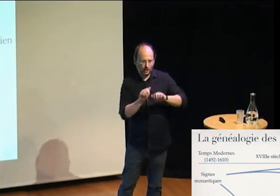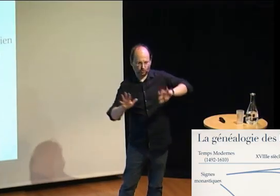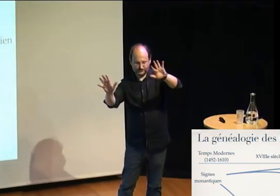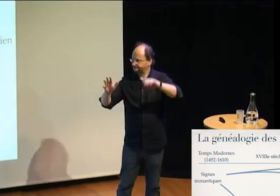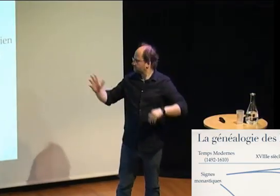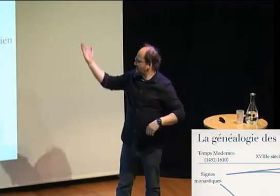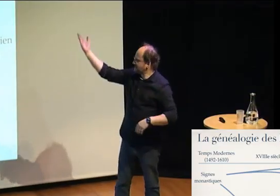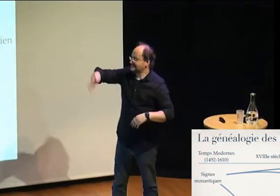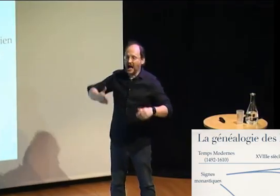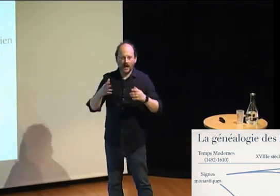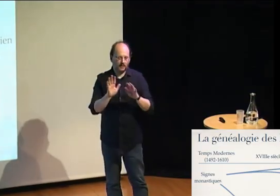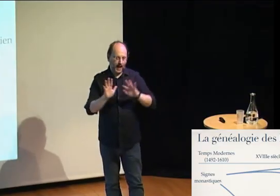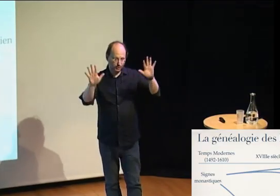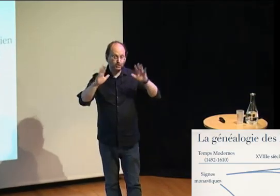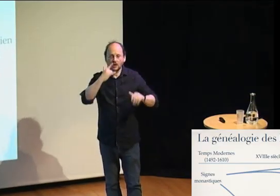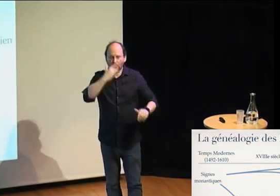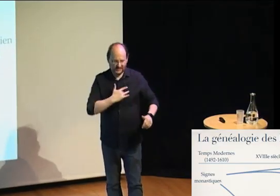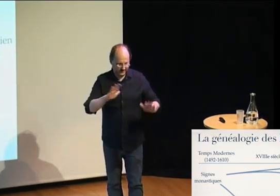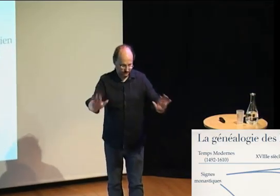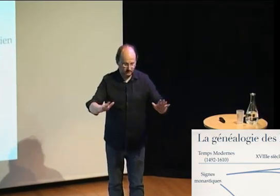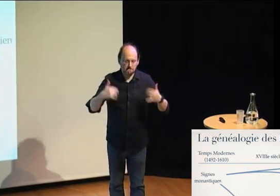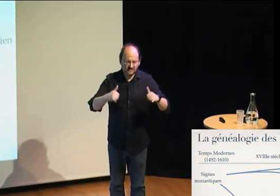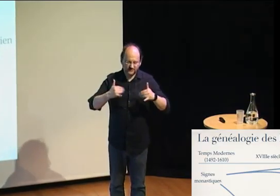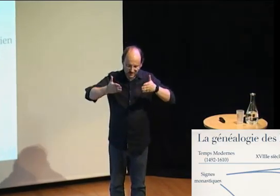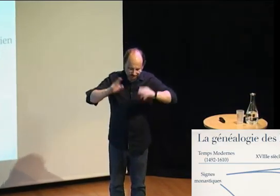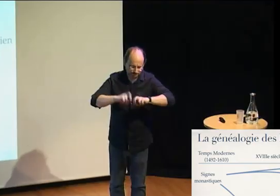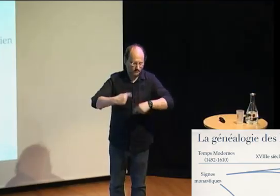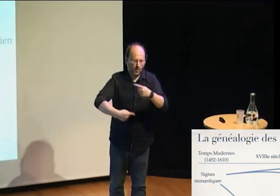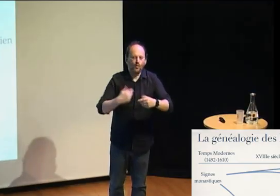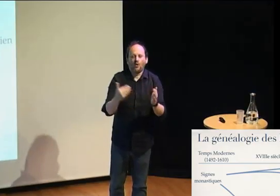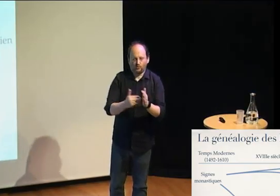Alors, on repasse un peu, on part un peu sur le passé